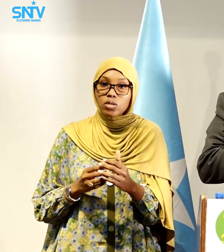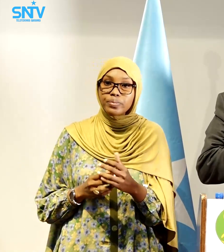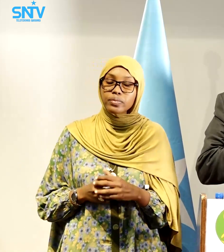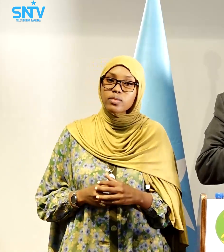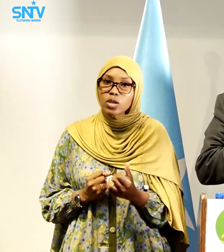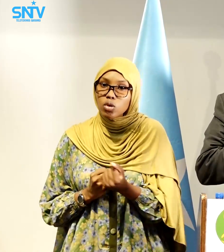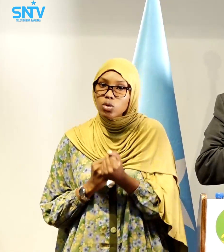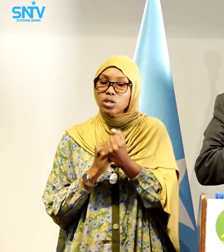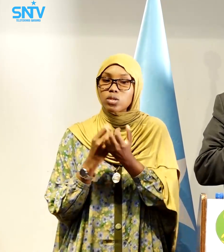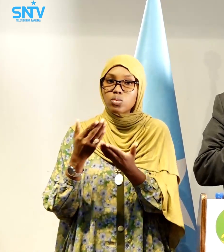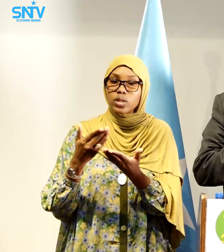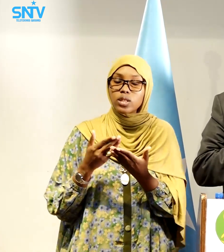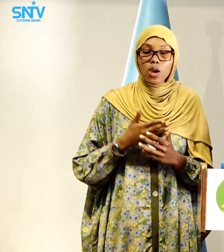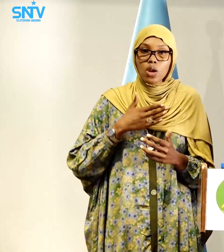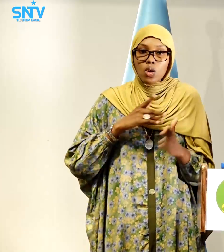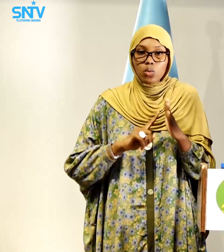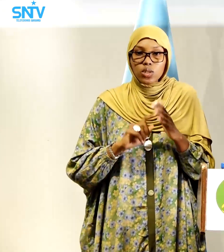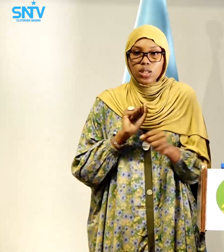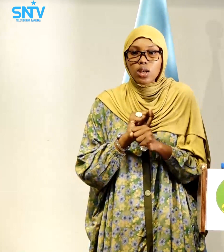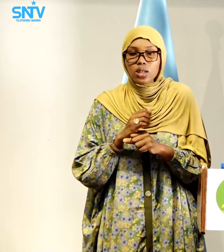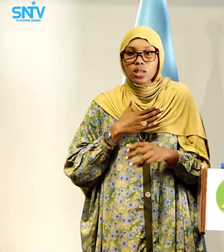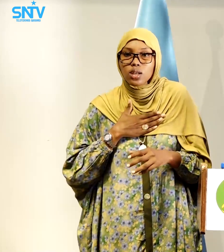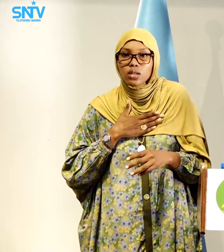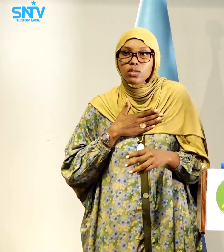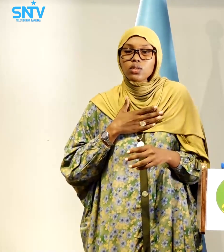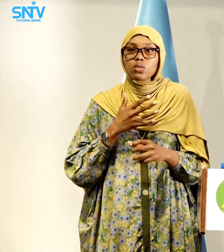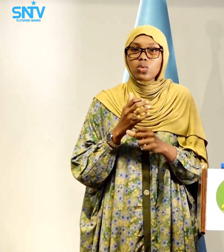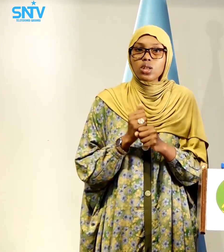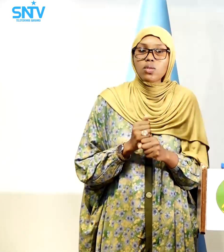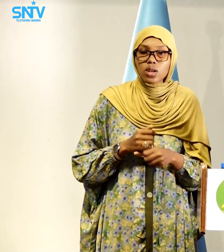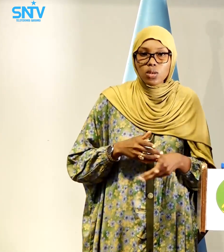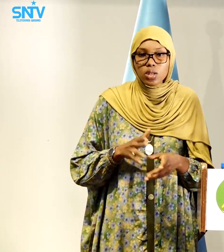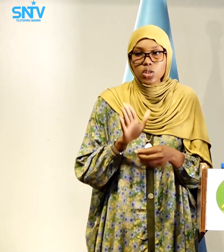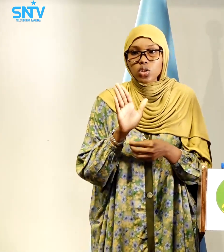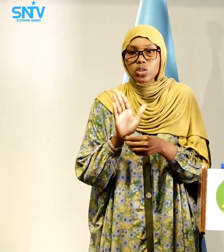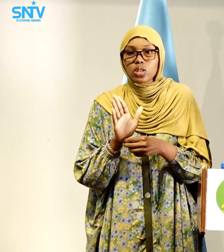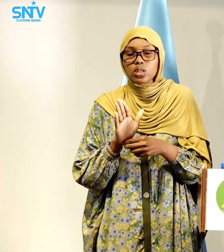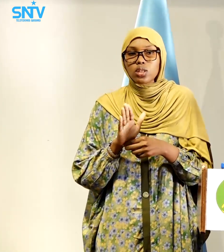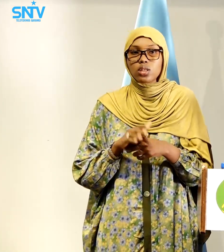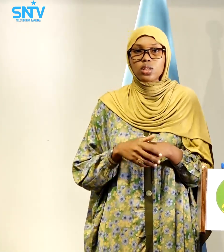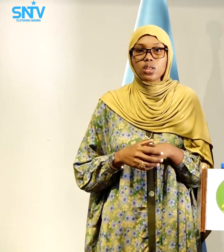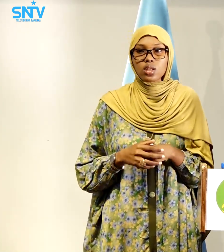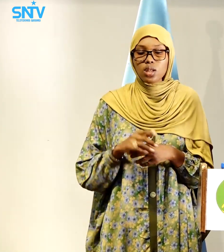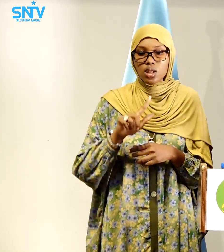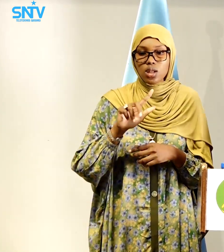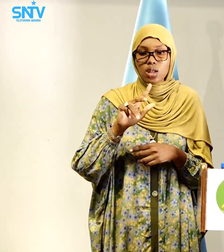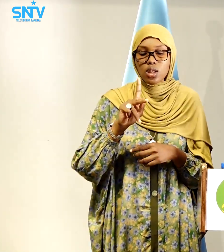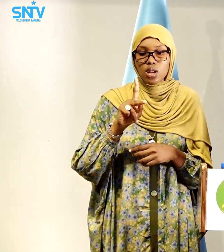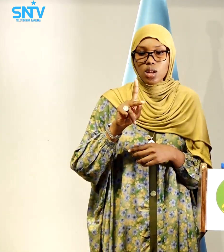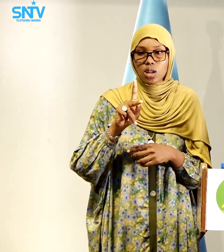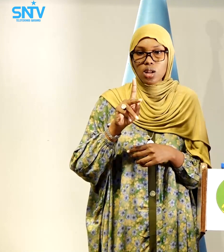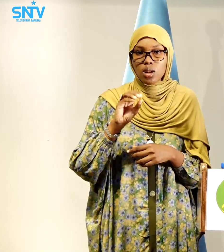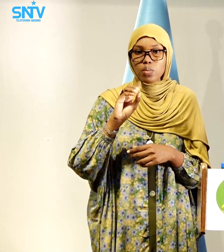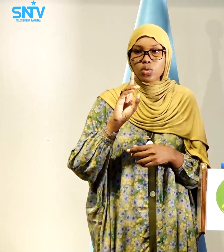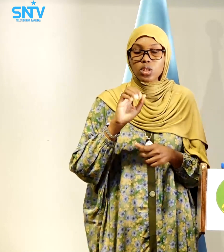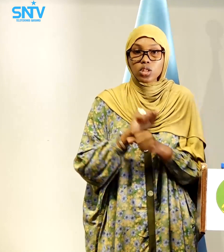karayaa in horumar laga sameeyo wasiir dowladaha wasaaradda shaqada iyo arrimaha bulshada ee xukuumadda federaalka Soomaaliya Yuusuf Maxamed